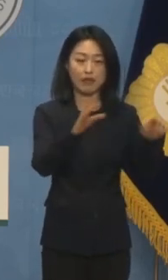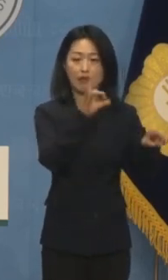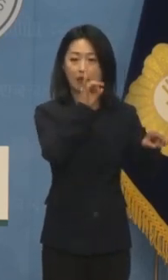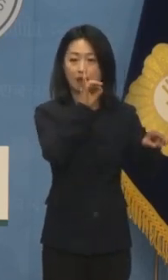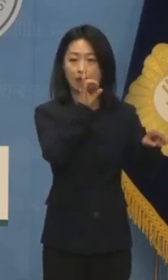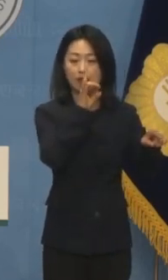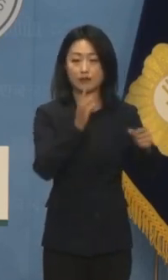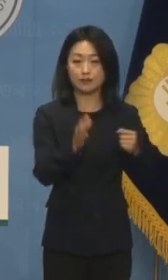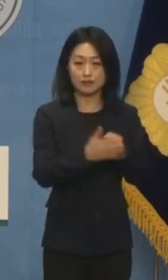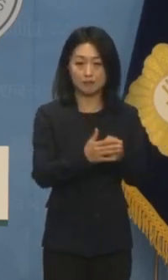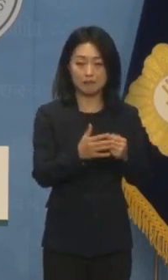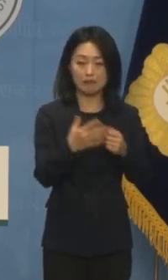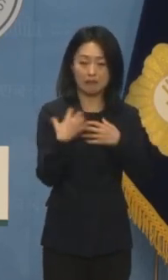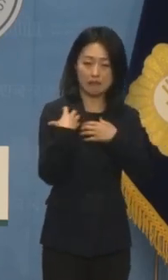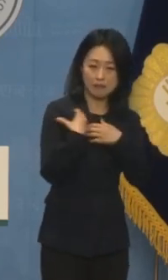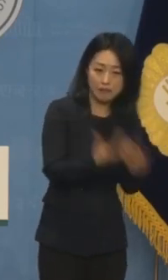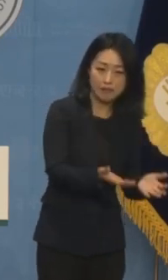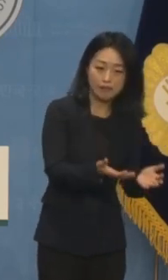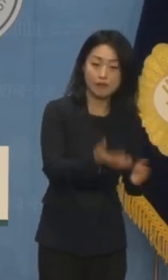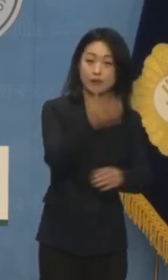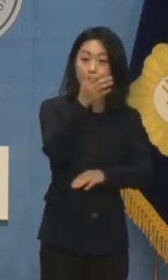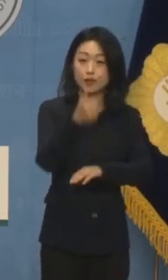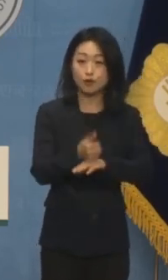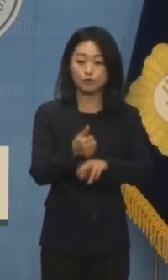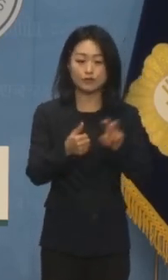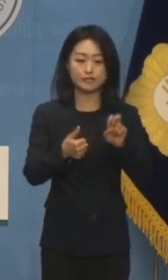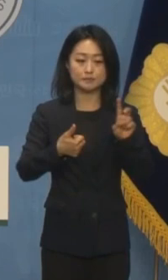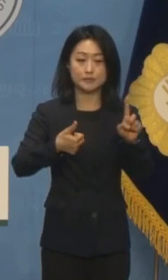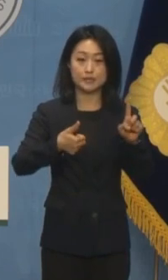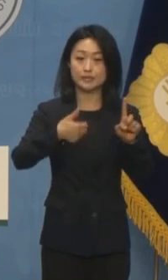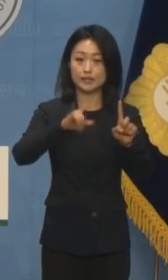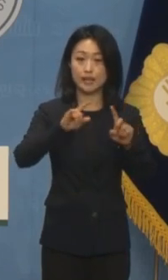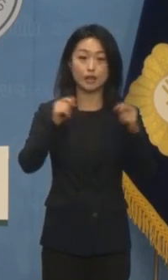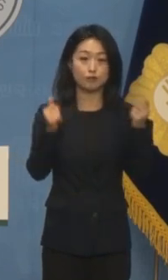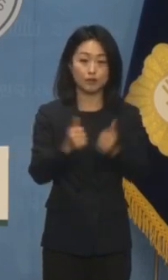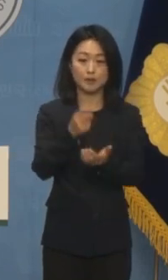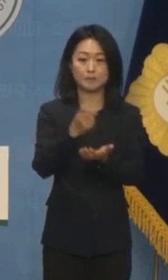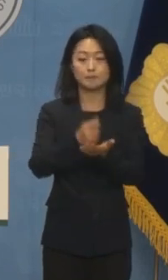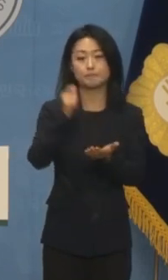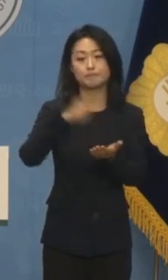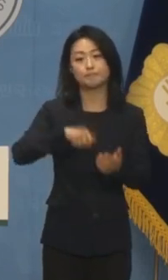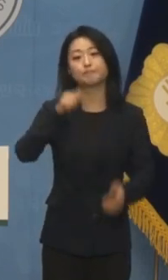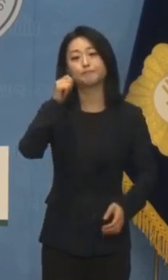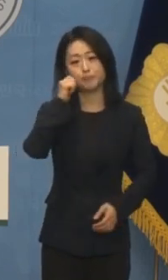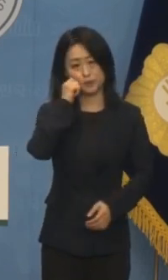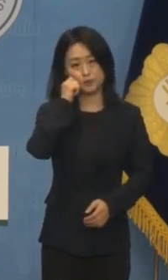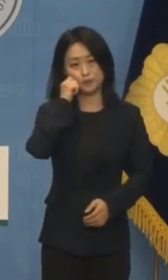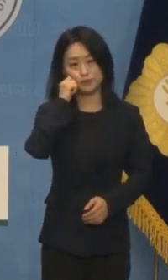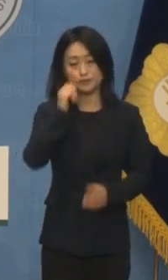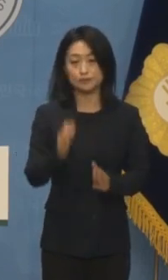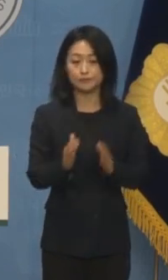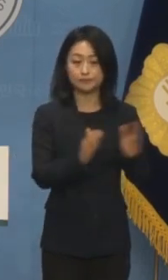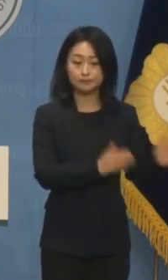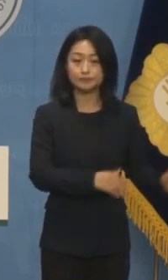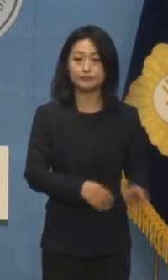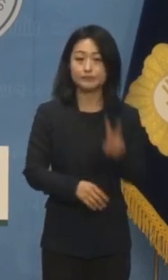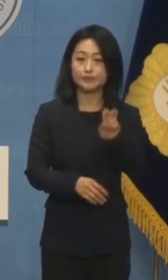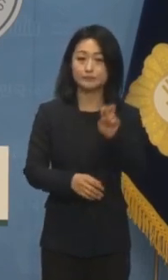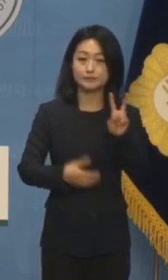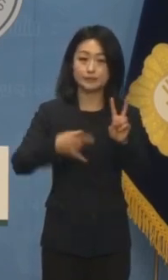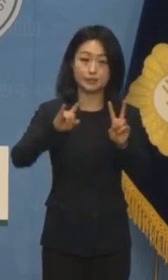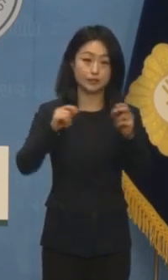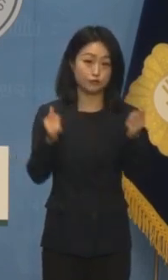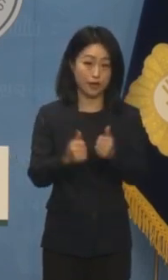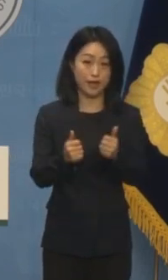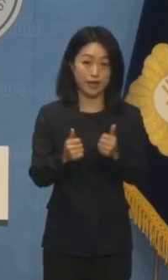등 무책임 속에 21대 국회에서 입법되지 못하였고 결국 이번 22대 국회로 넘어오게